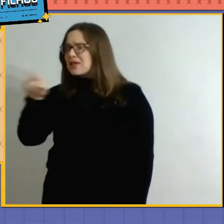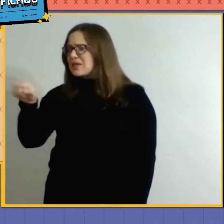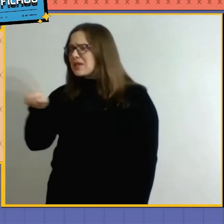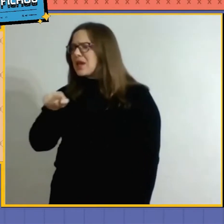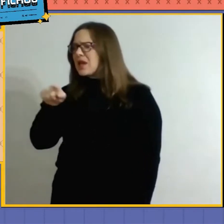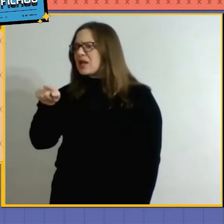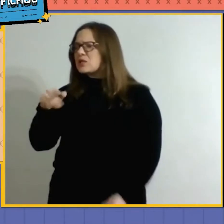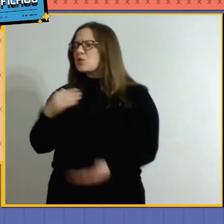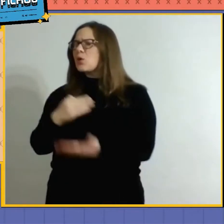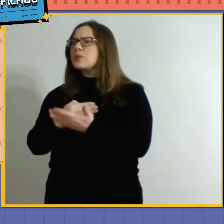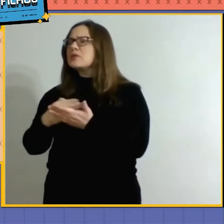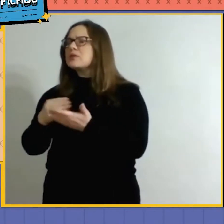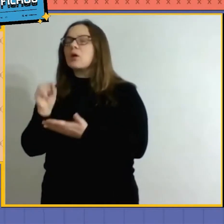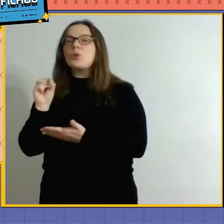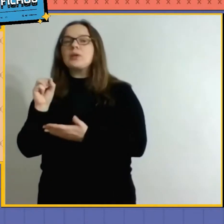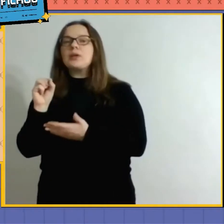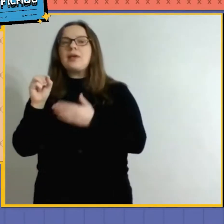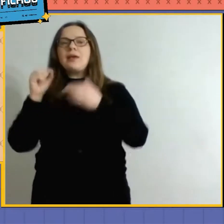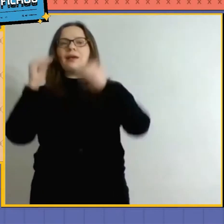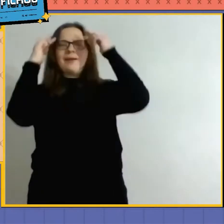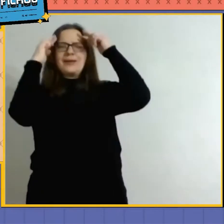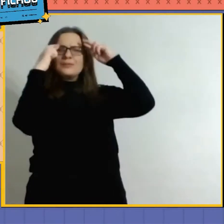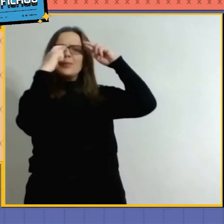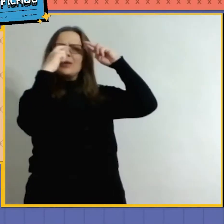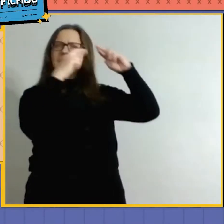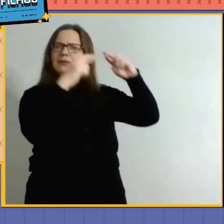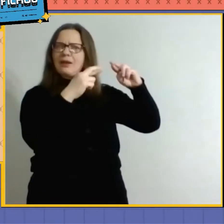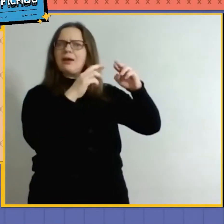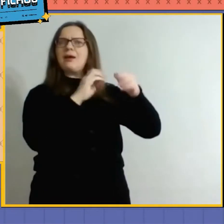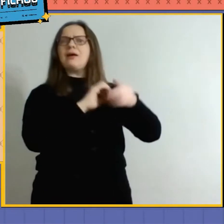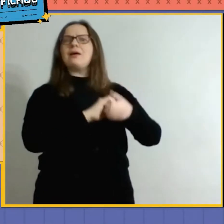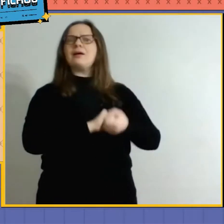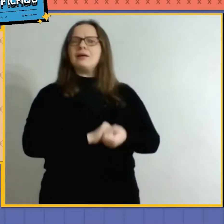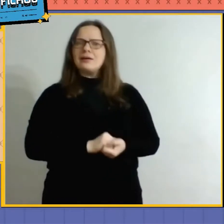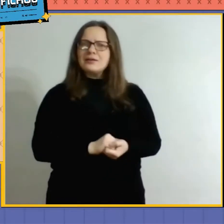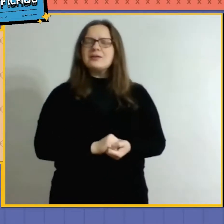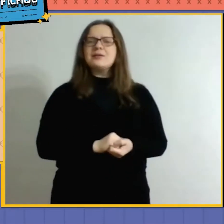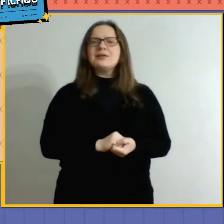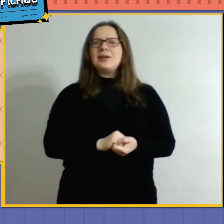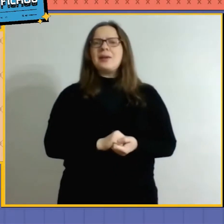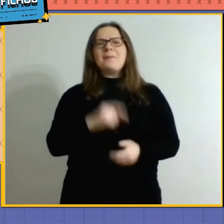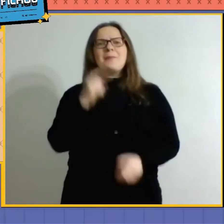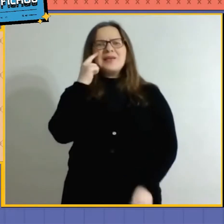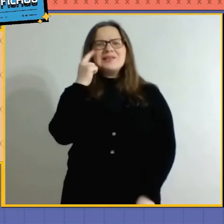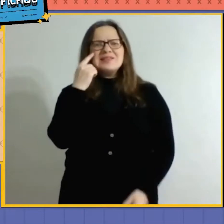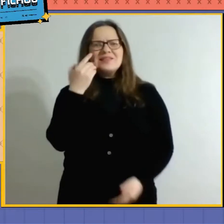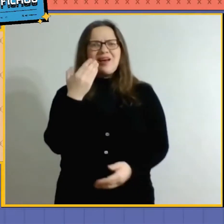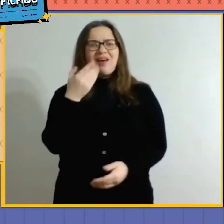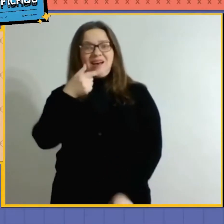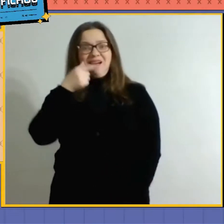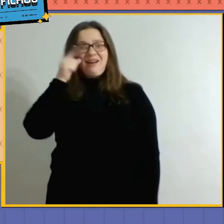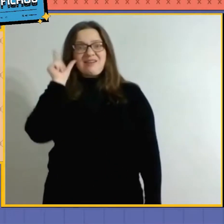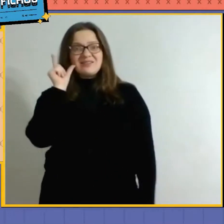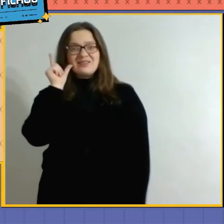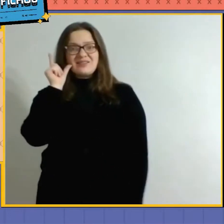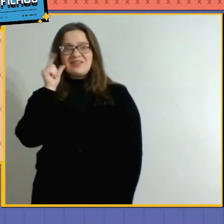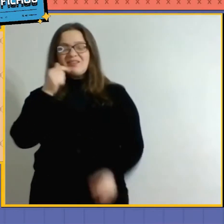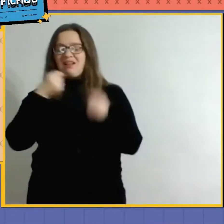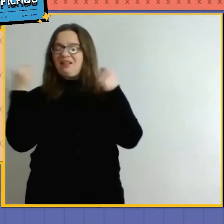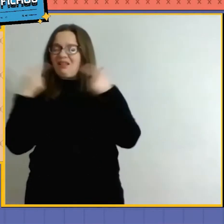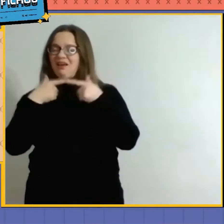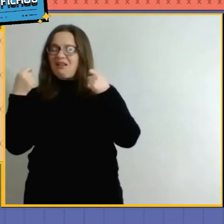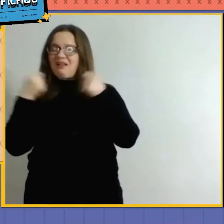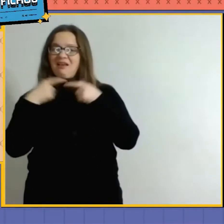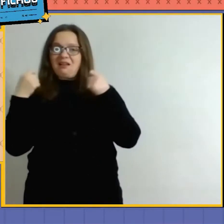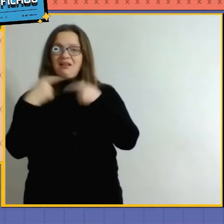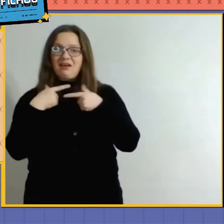esses mesmos soldados que caçoavam que batiam nele e não gostavam dele agora eles respeitavam e